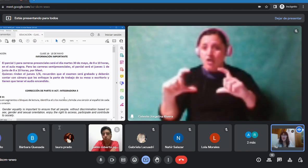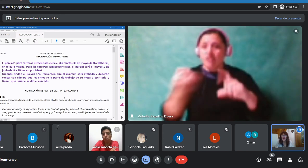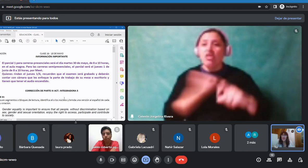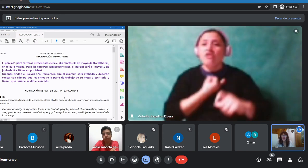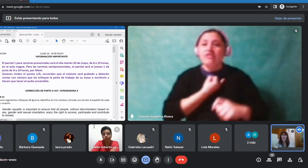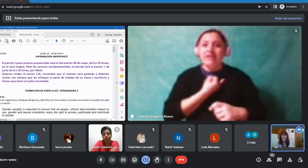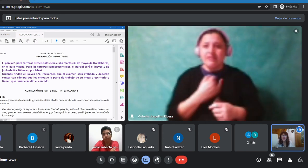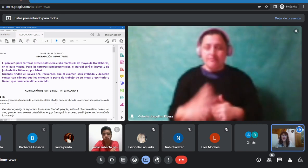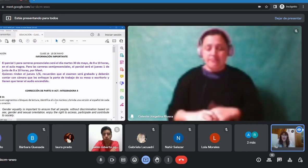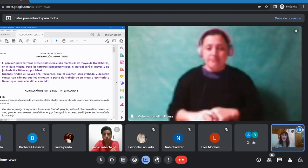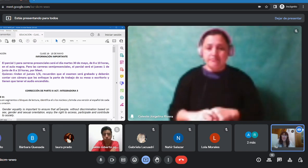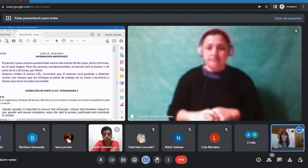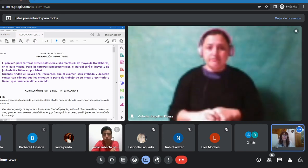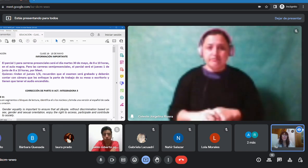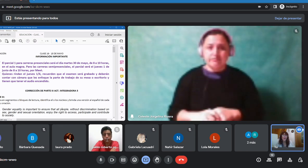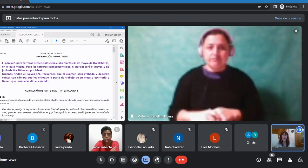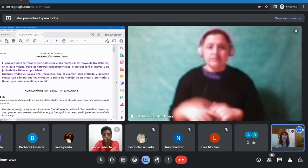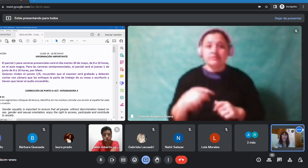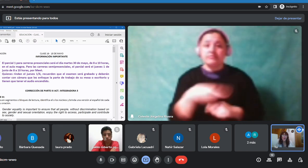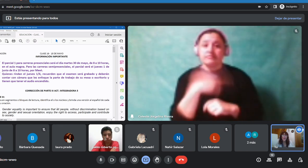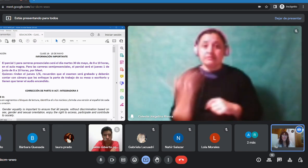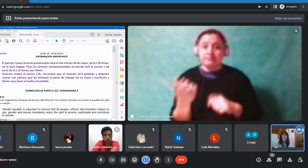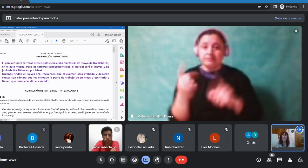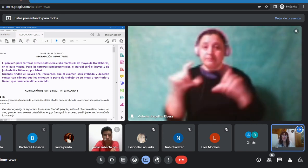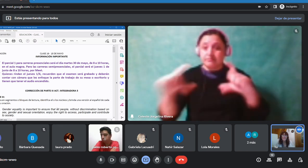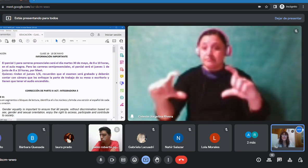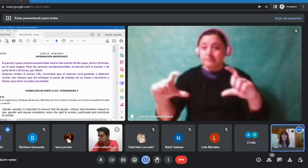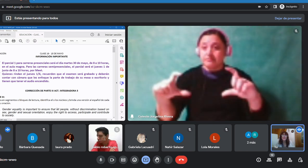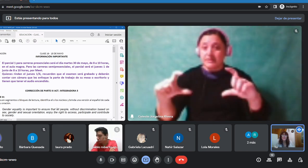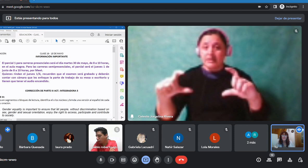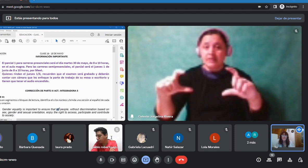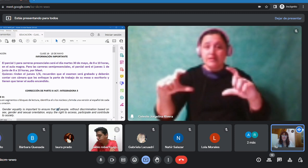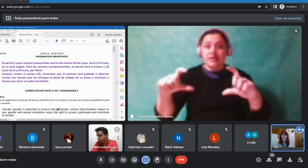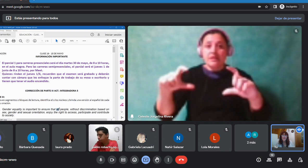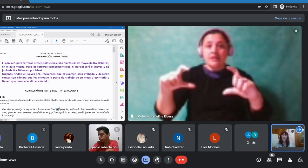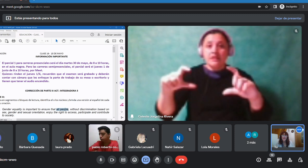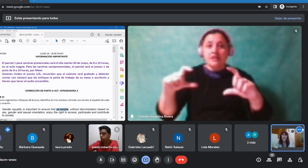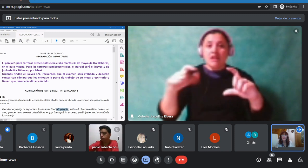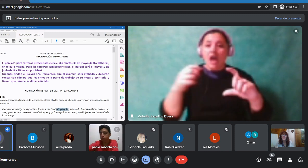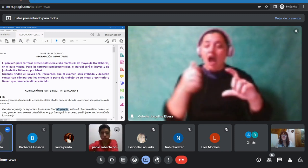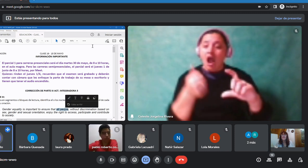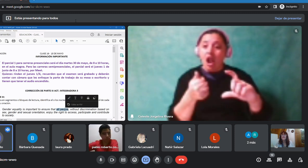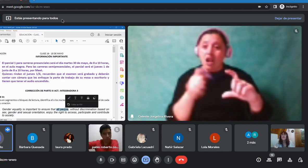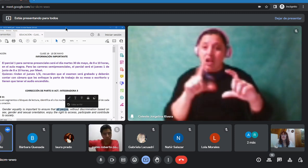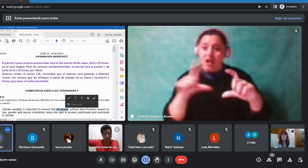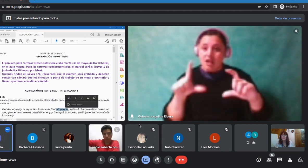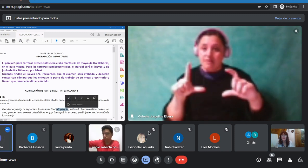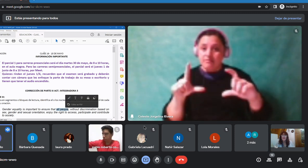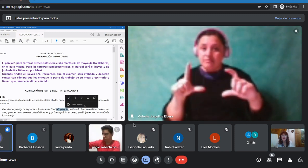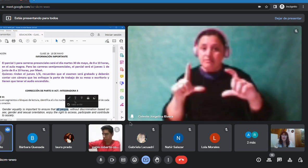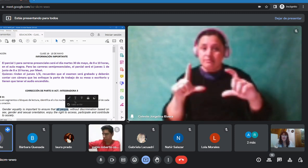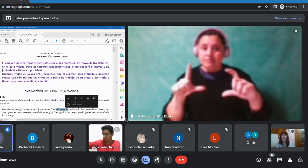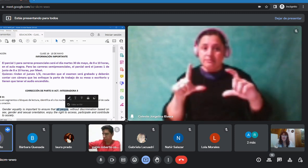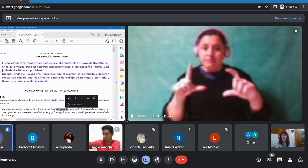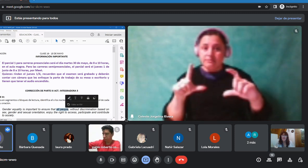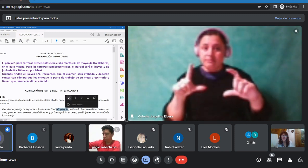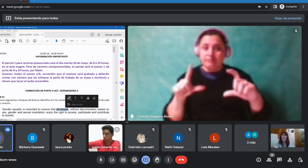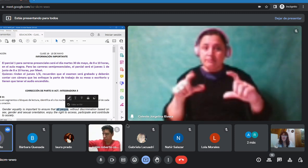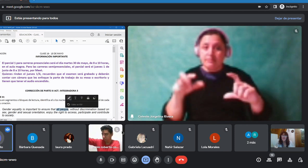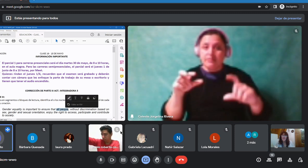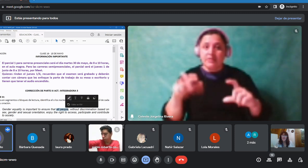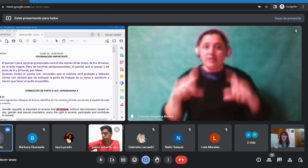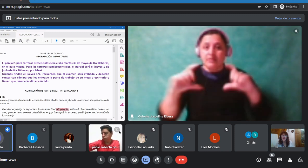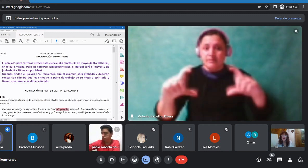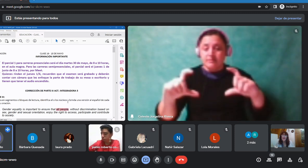De acá nos vamos a people, all people, ¿sí? Empezamos. That's all queda